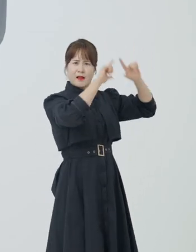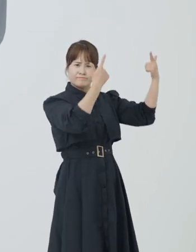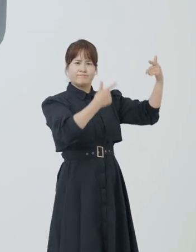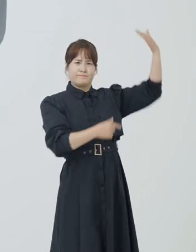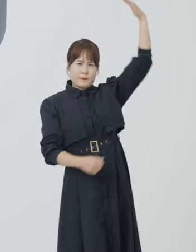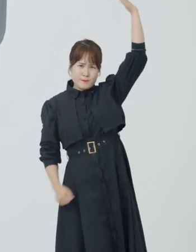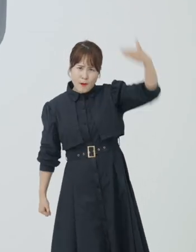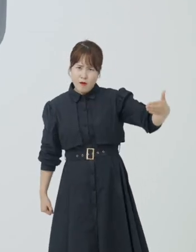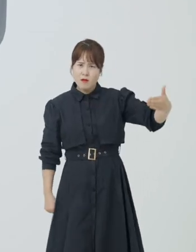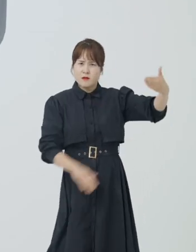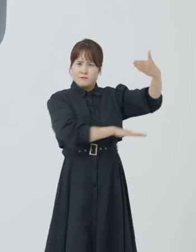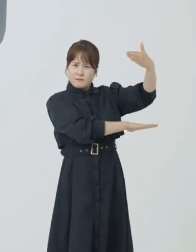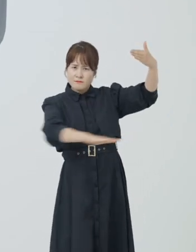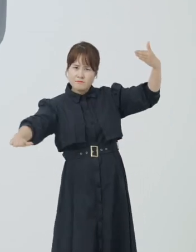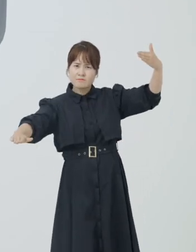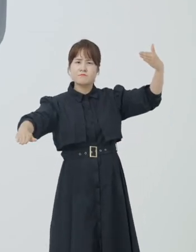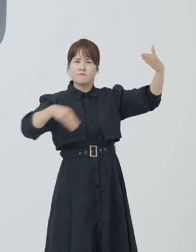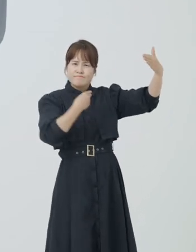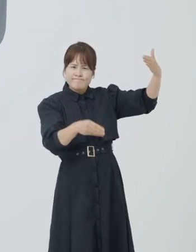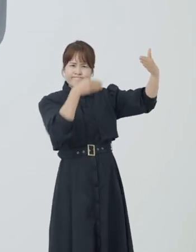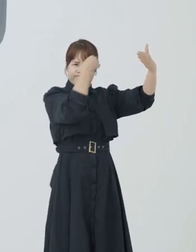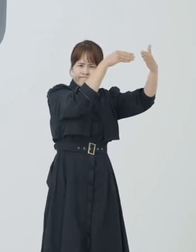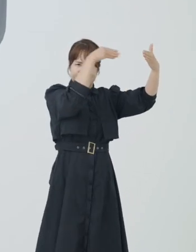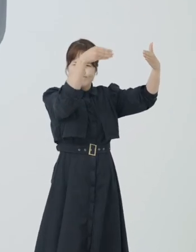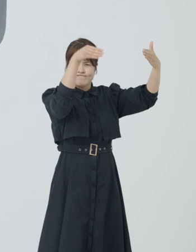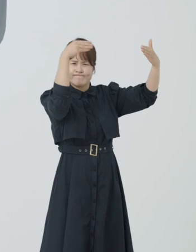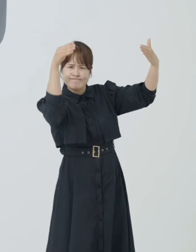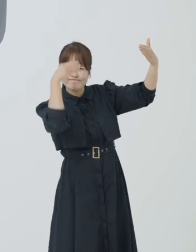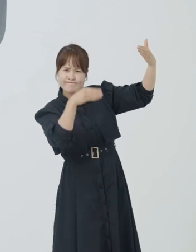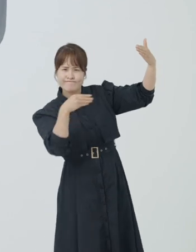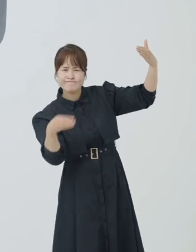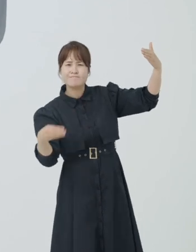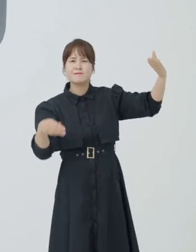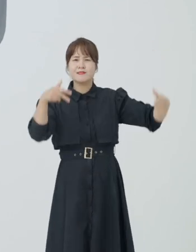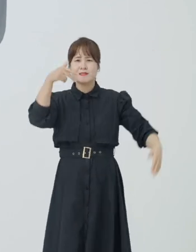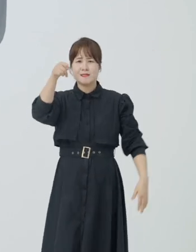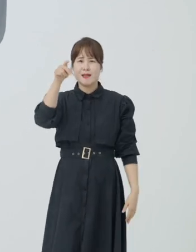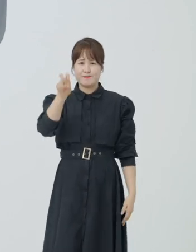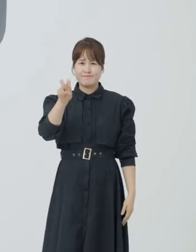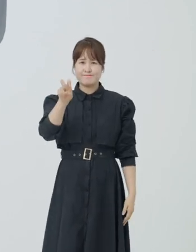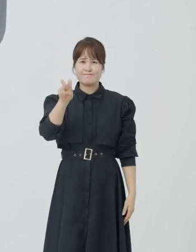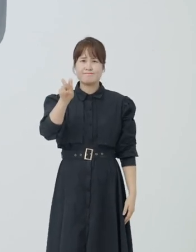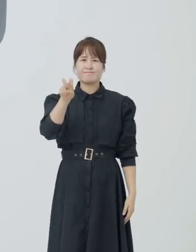캔버스가 아닌 벽과 바닥에 큰 붓으로 직접 그린 점과